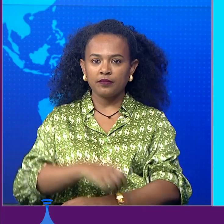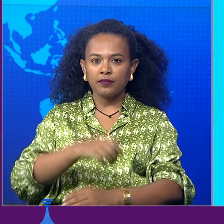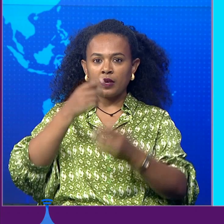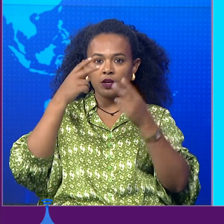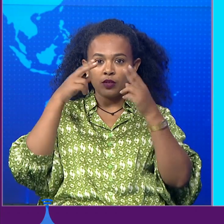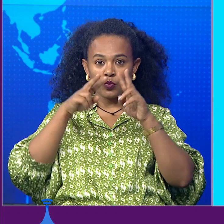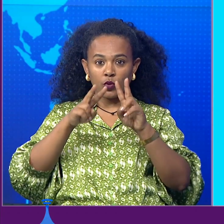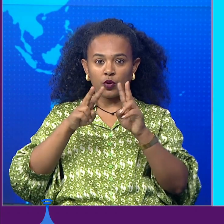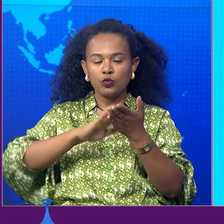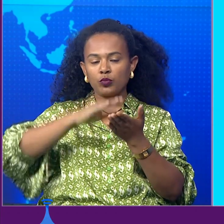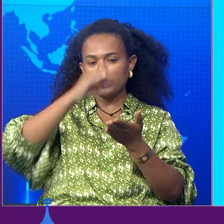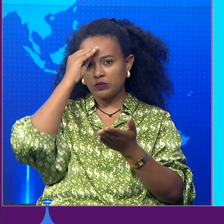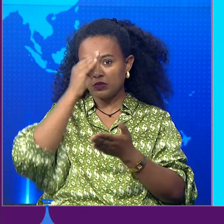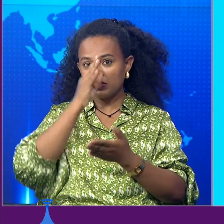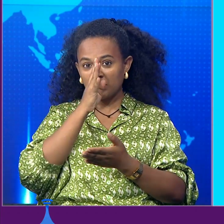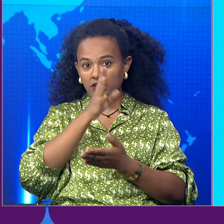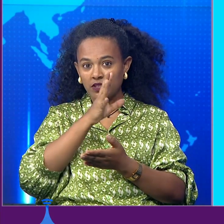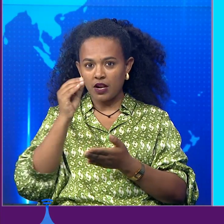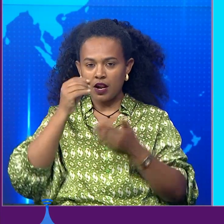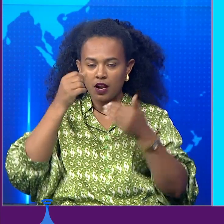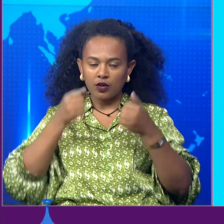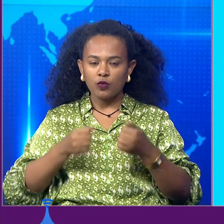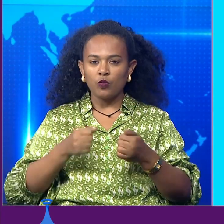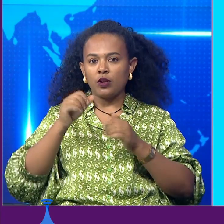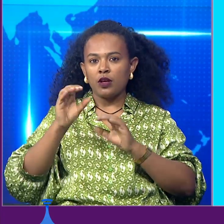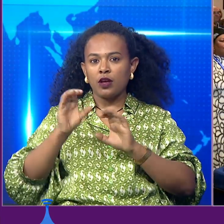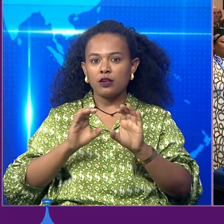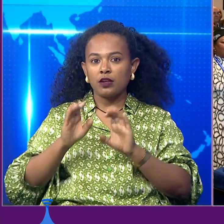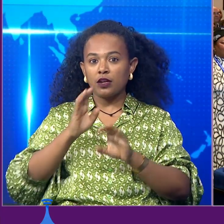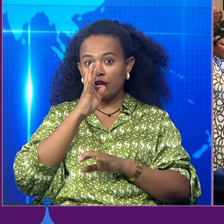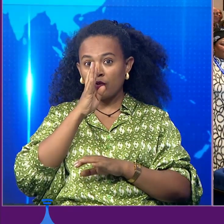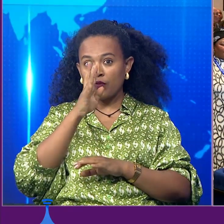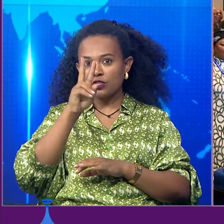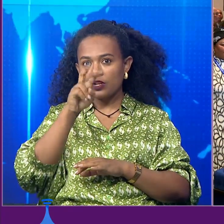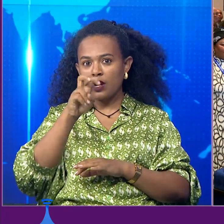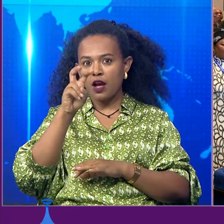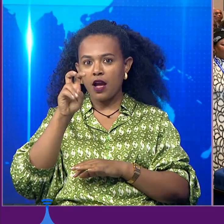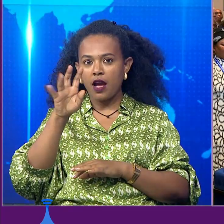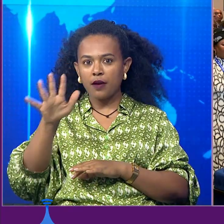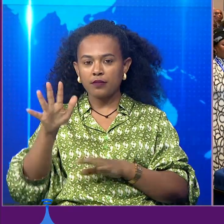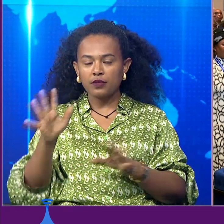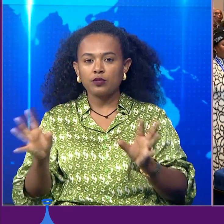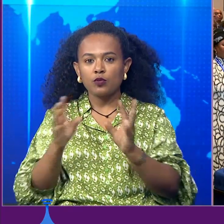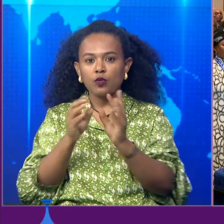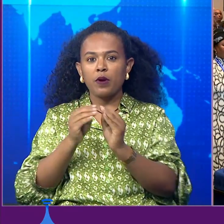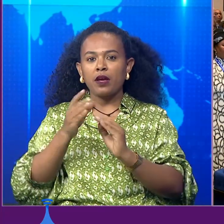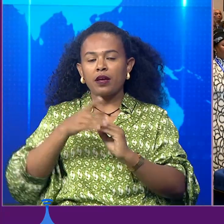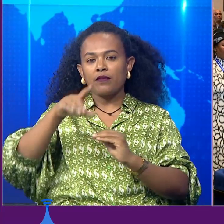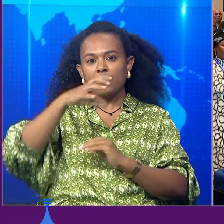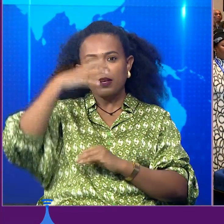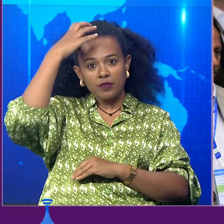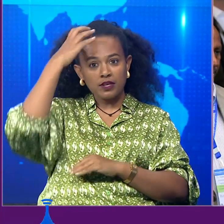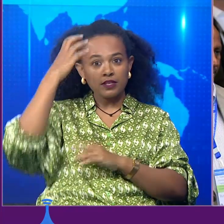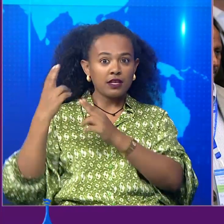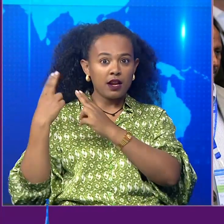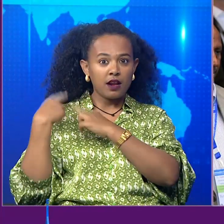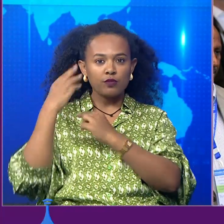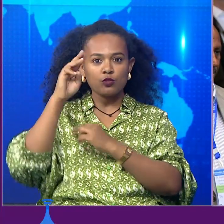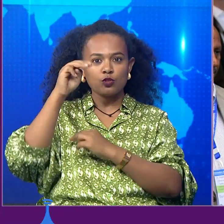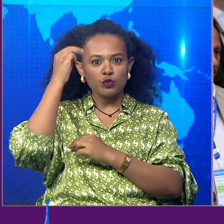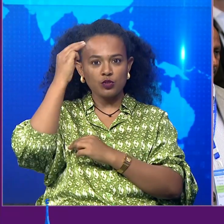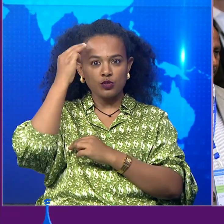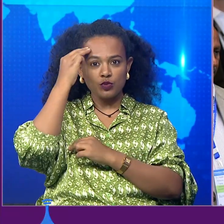ትኩረቱን በትምህርት ፈጠራና ክህሎት ላይ ያደረገ ኢኖቬሽን 2025 ጉባኤ ከፍተኛ የመንግስት ኃላፊዎች፣